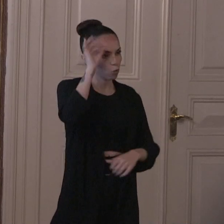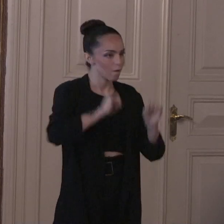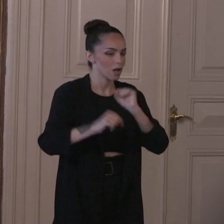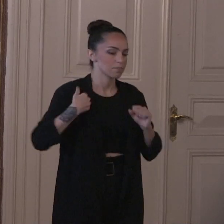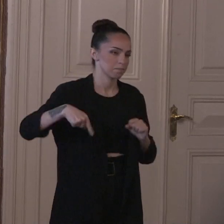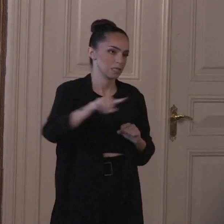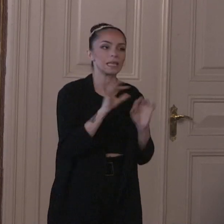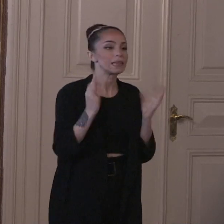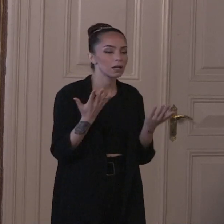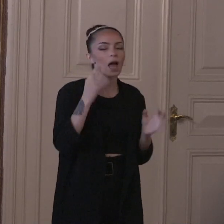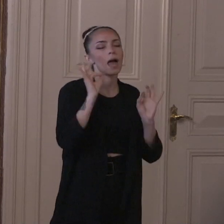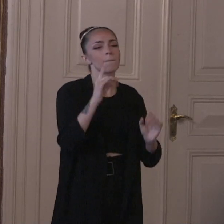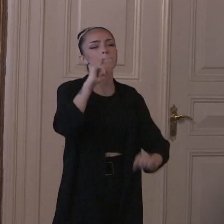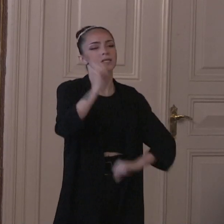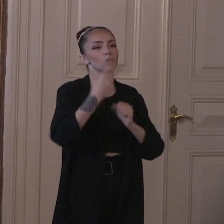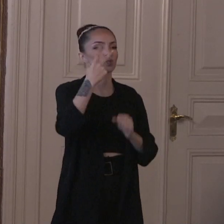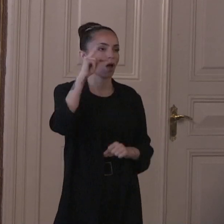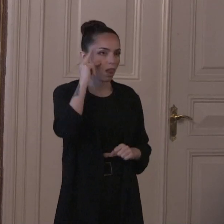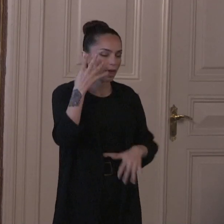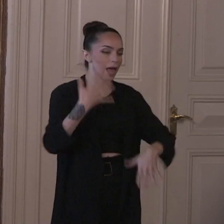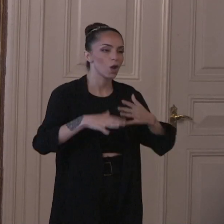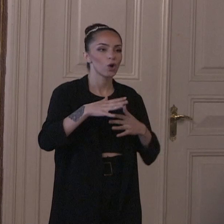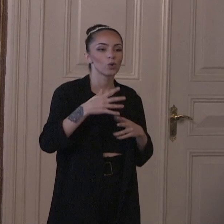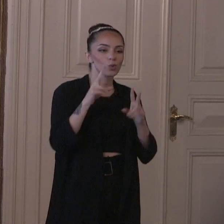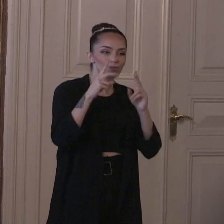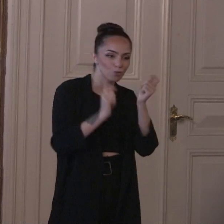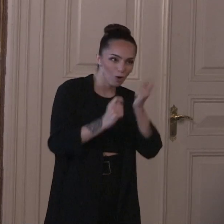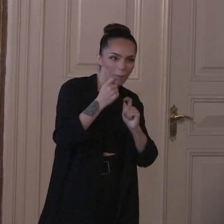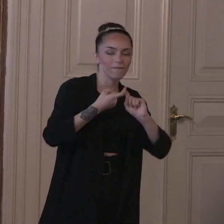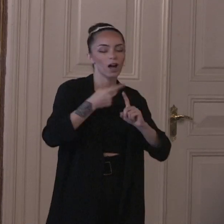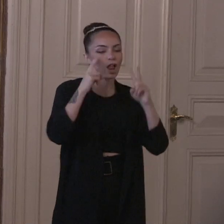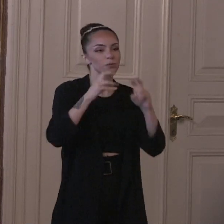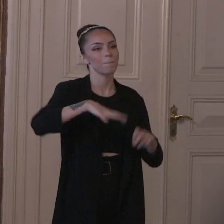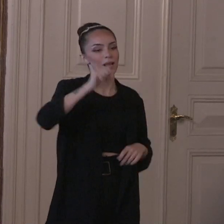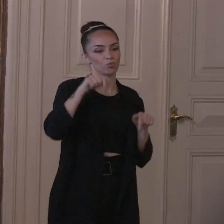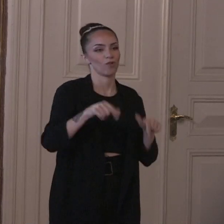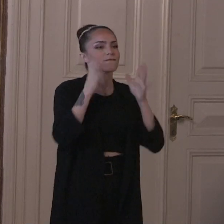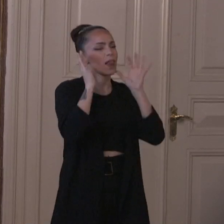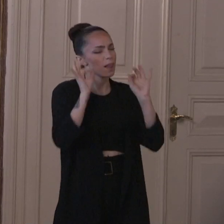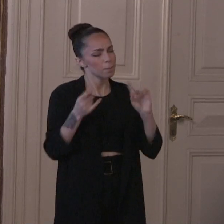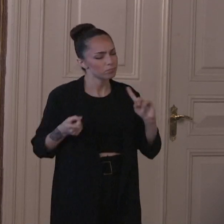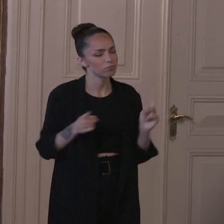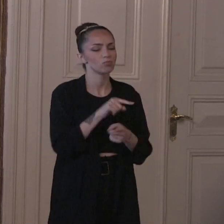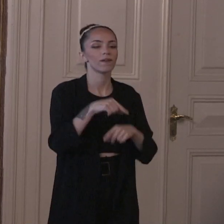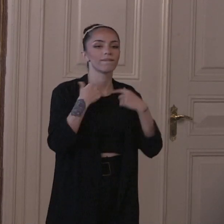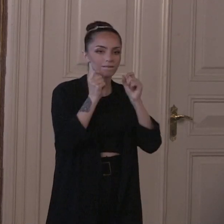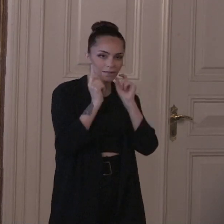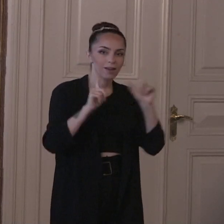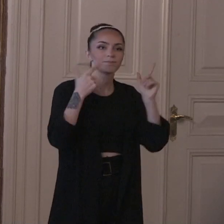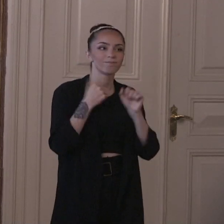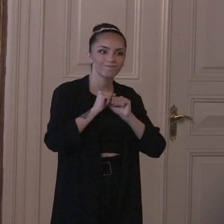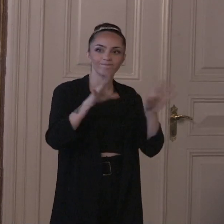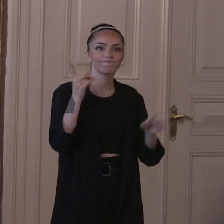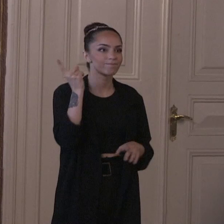3 Aralık'ta Engelliler Uygulama ve Araştırma Merkezi'nin düzenlediği etkinliklerle bu farkındalığı yaygınlaştırmayı